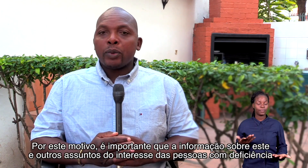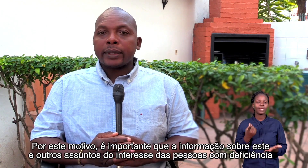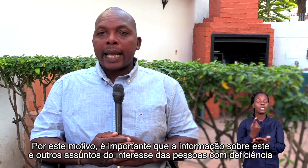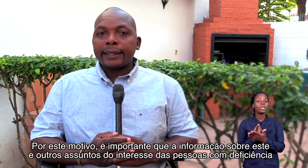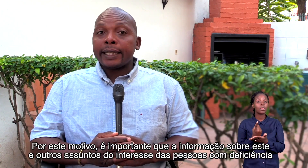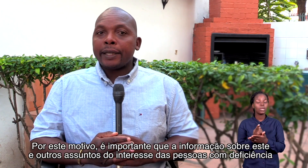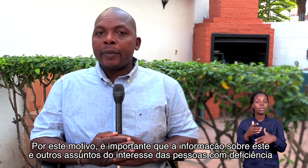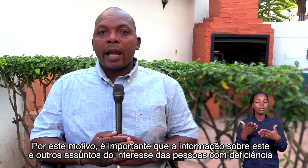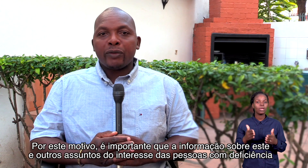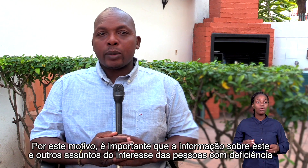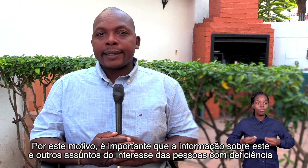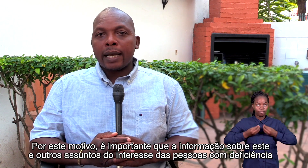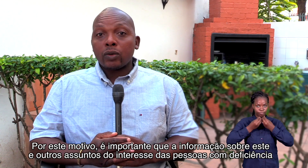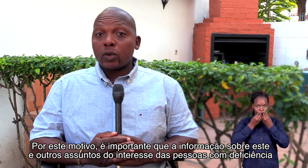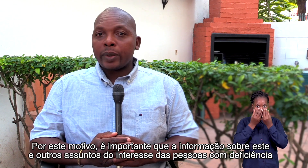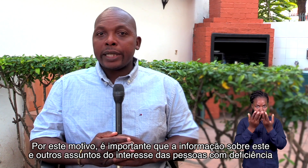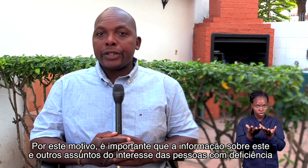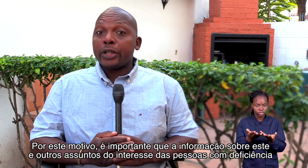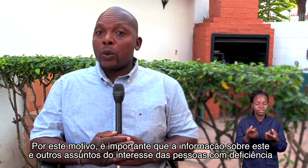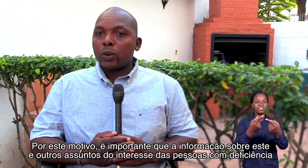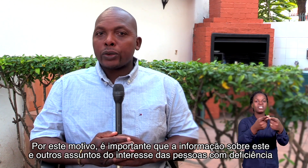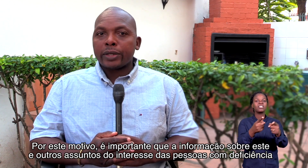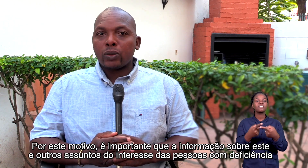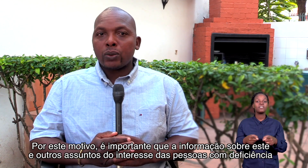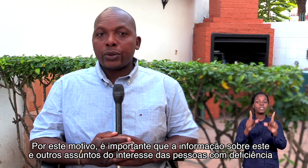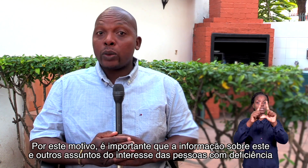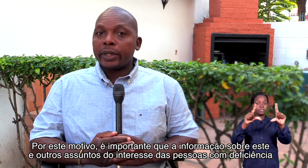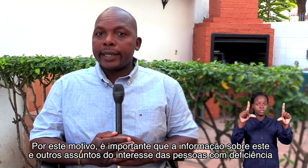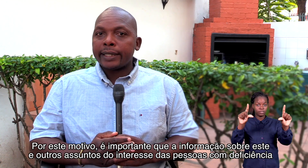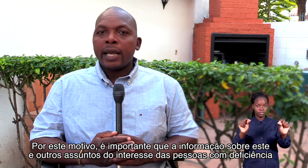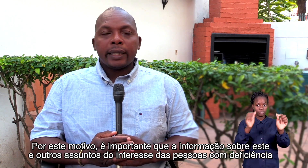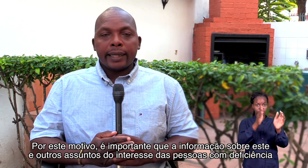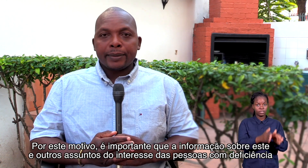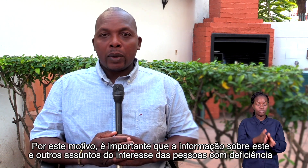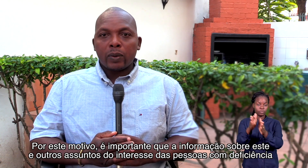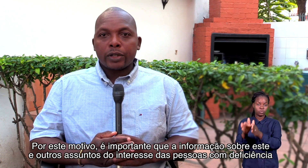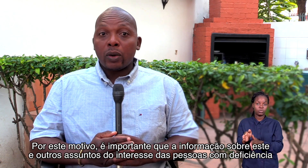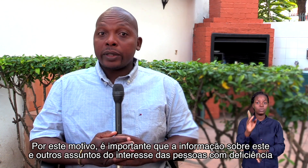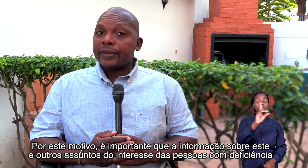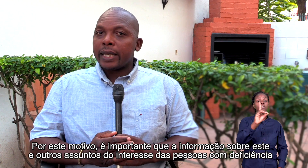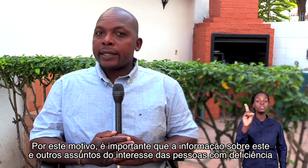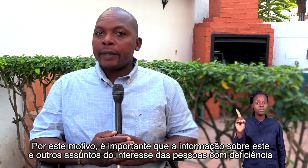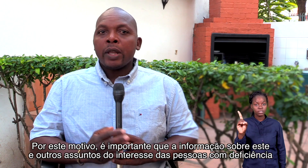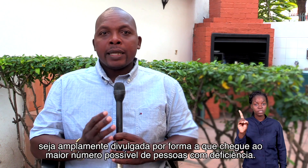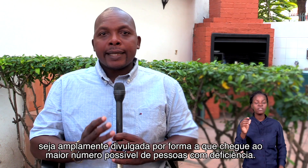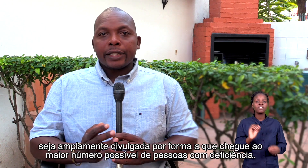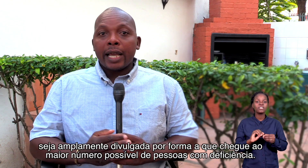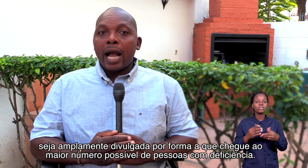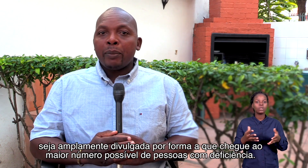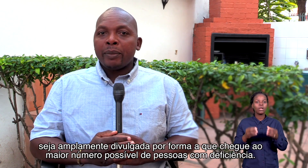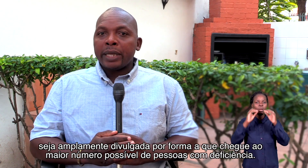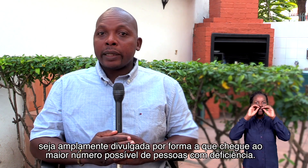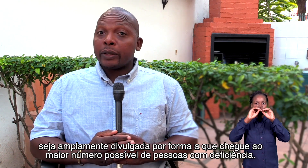é importante que a informação sobre este e outros assuntos do interesse das pessoas com deficiência